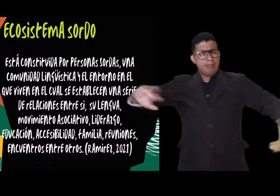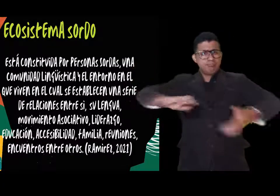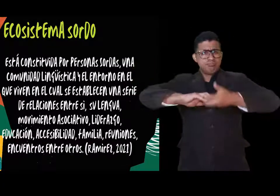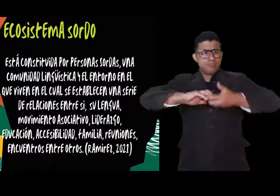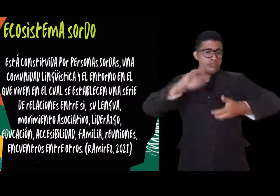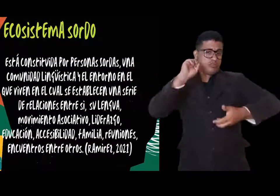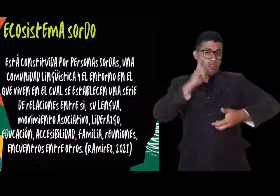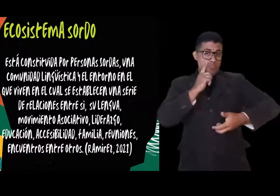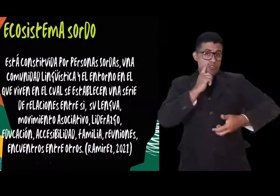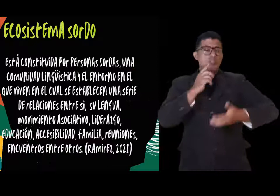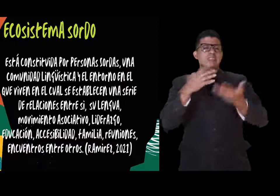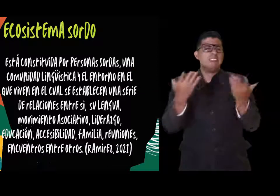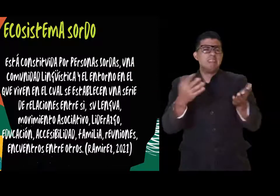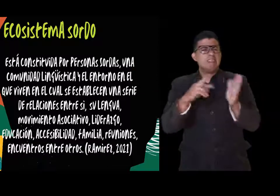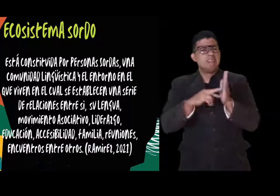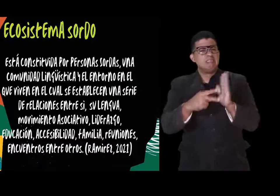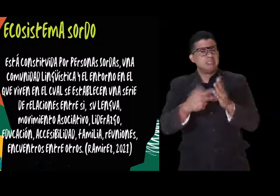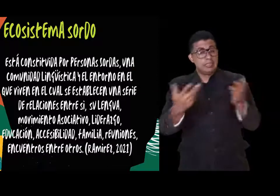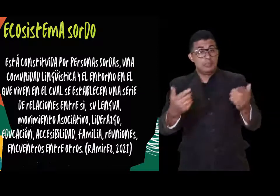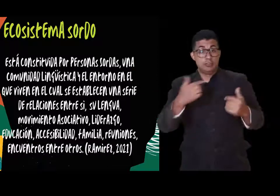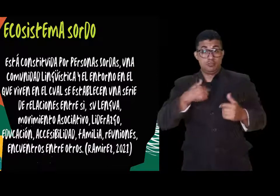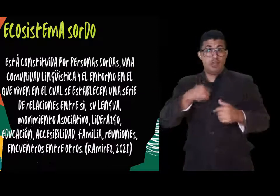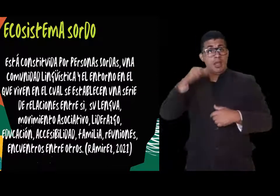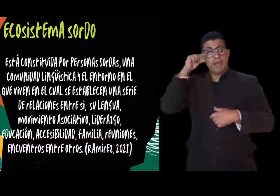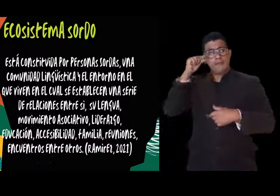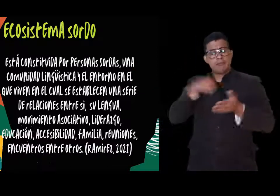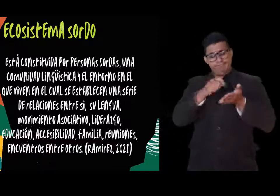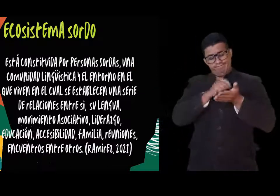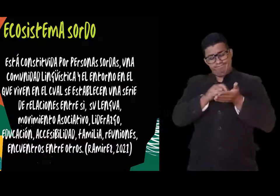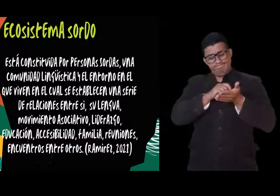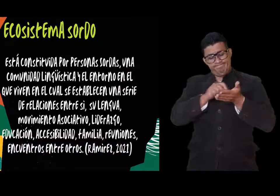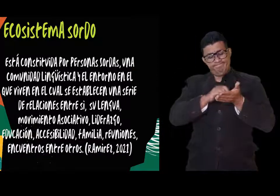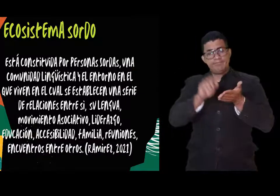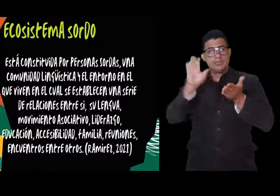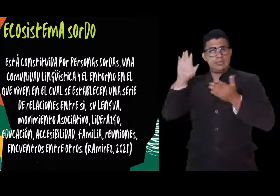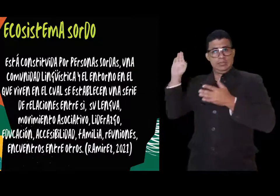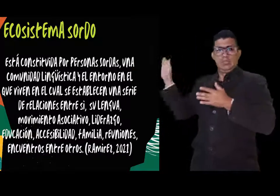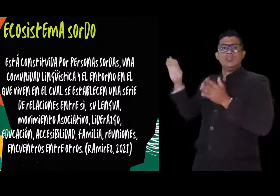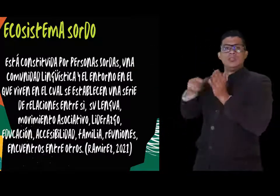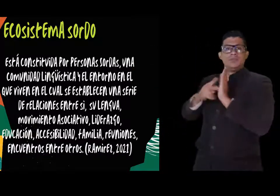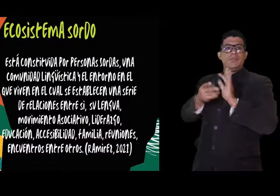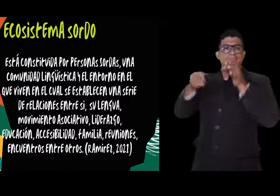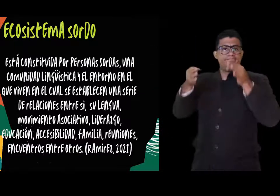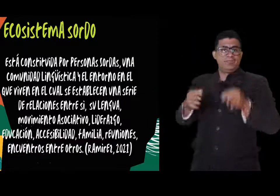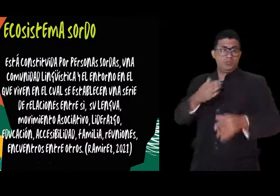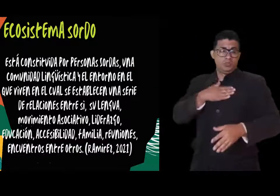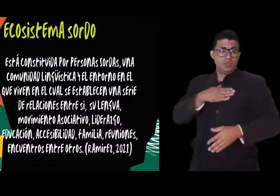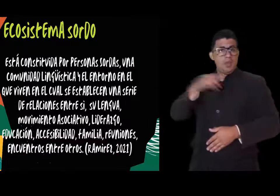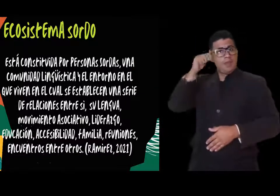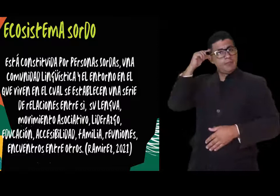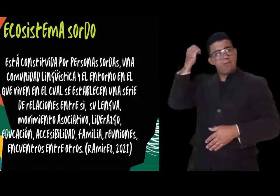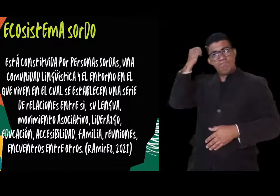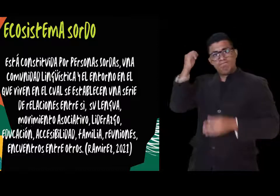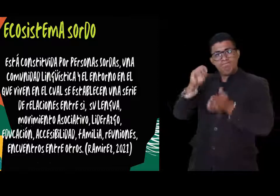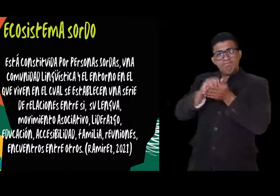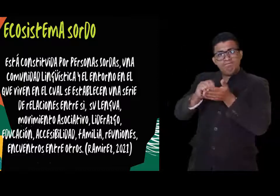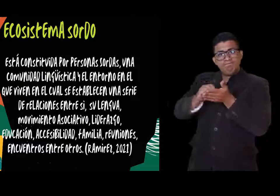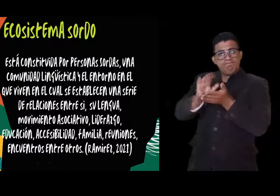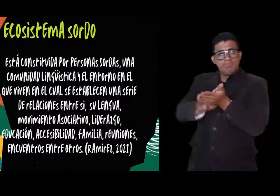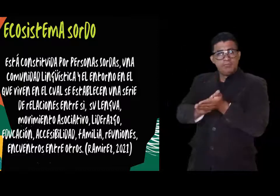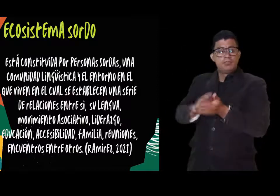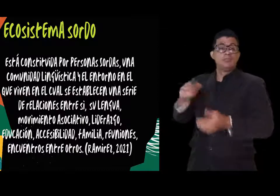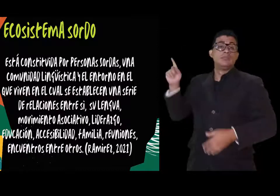otras. Ahora bien, ¿qué es un ecosistema sordo? Bueno, yo de mi propia autoría hice